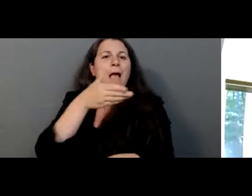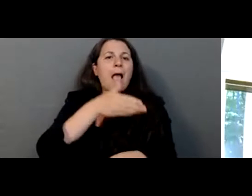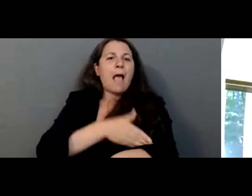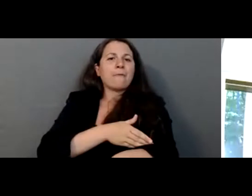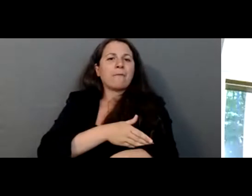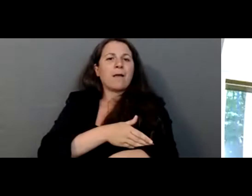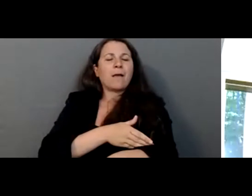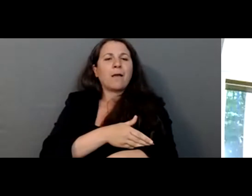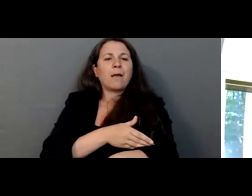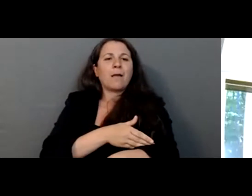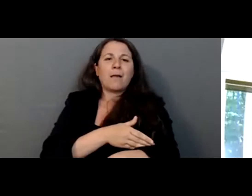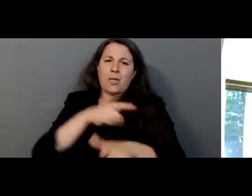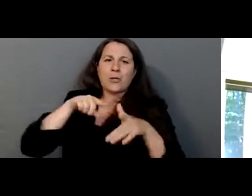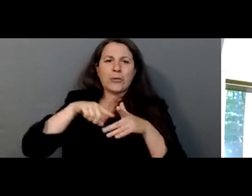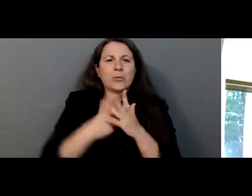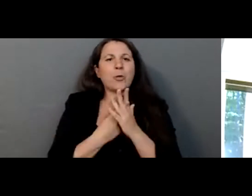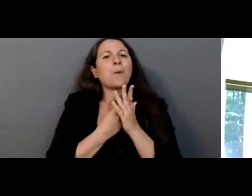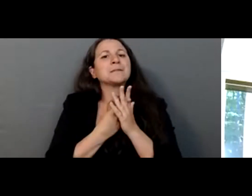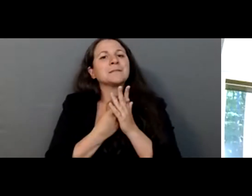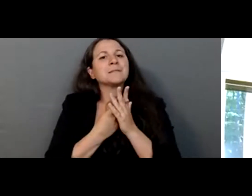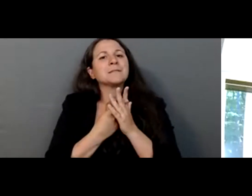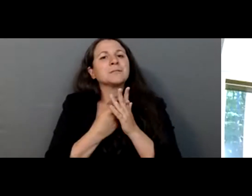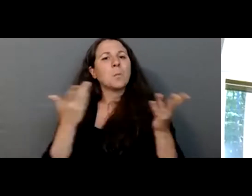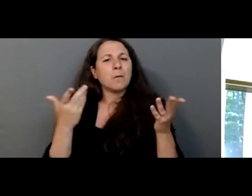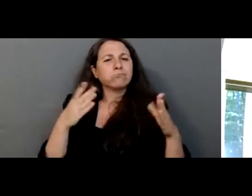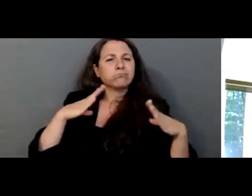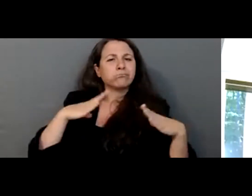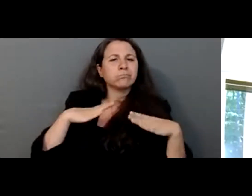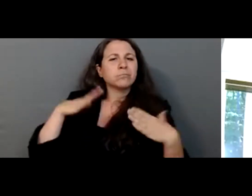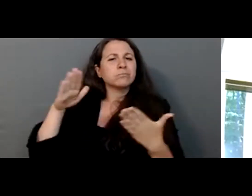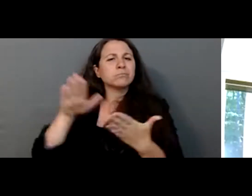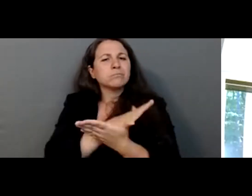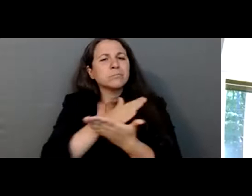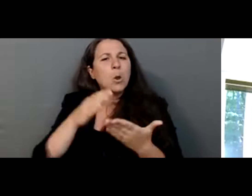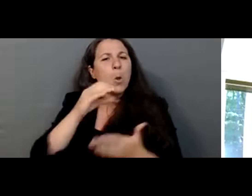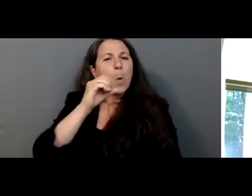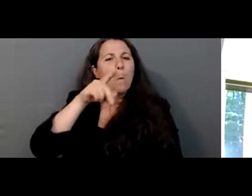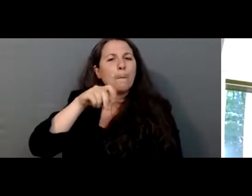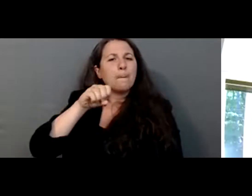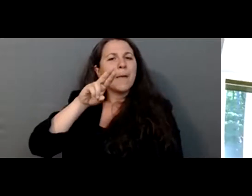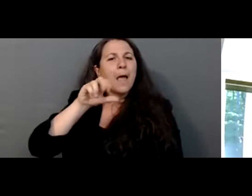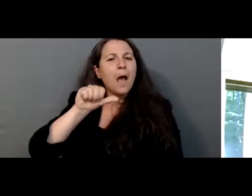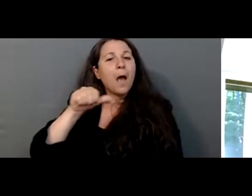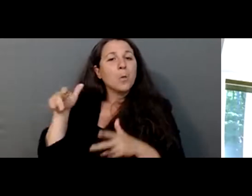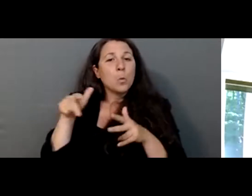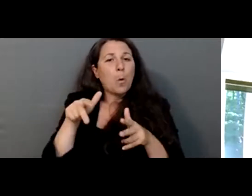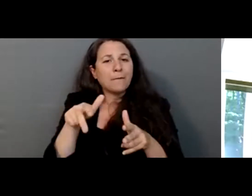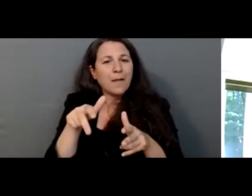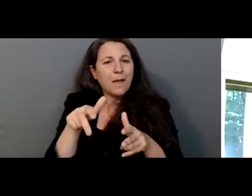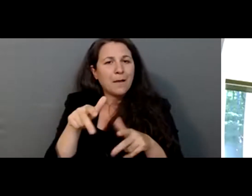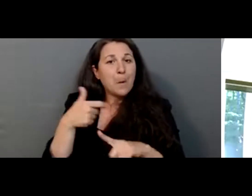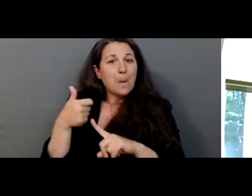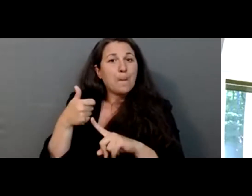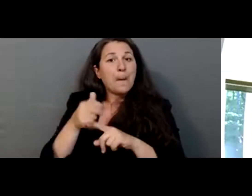horizons avec une prestation musicale, l'Opéra de Trois-Rivières, fondé en pleine pandémie, c'est-à-dire pendant la